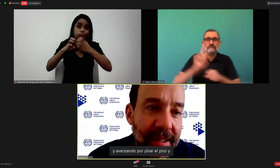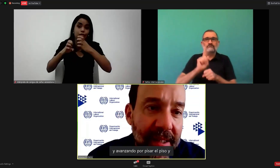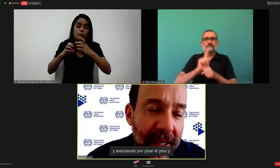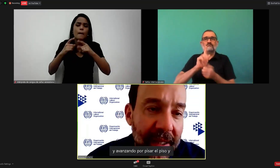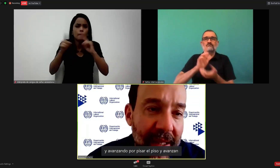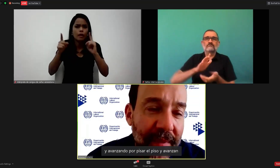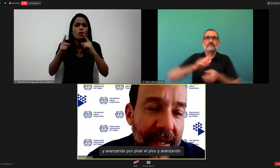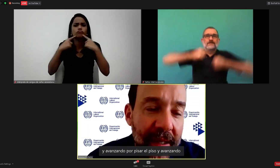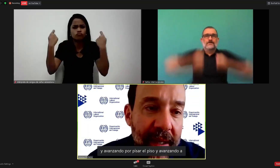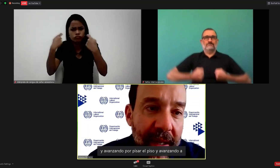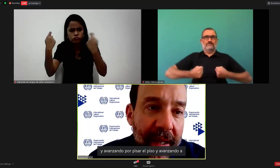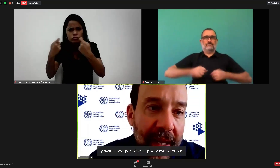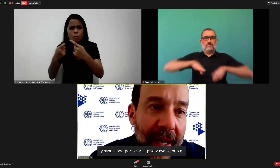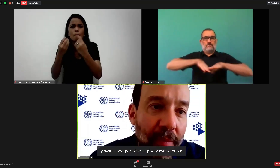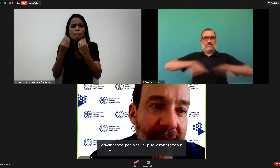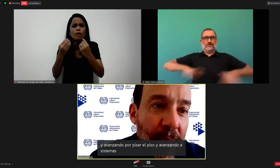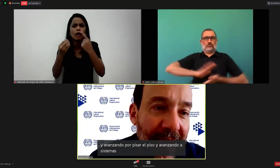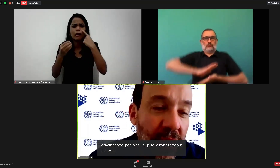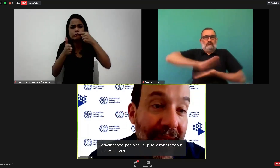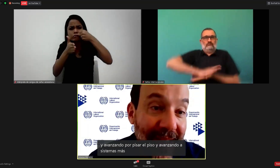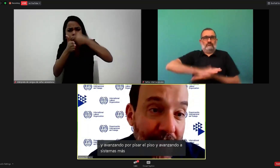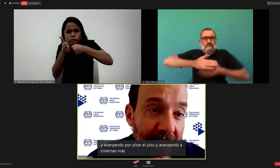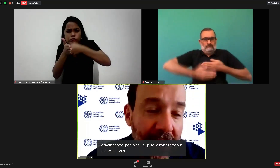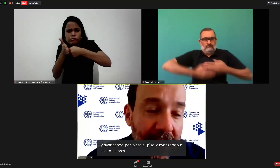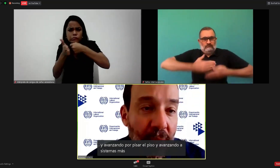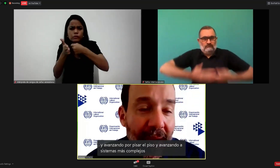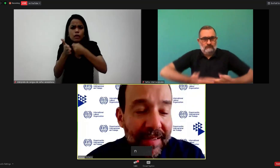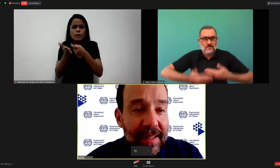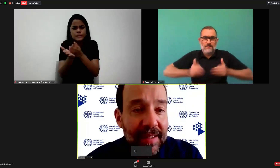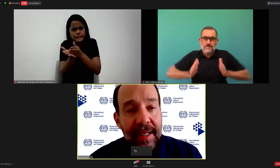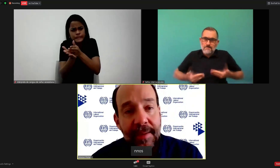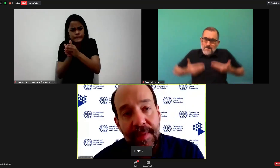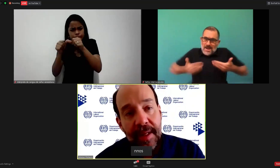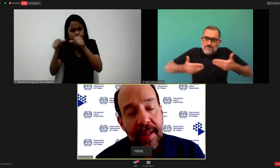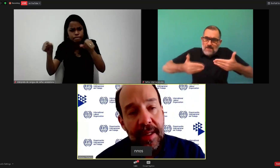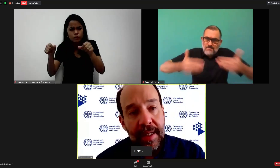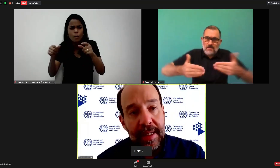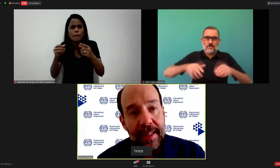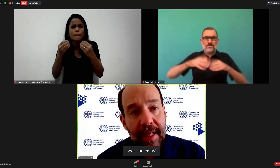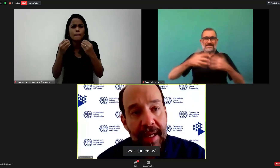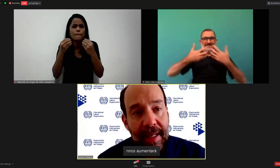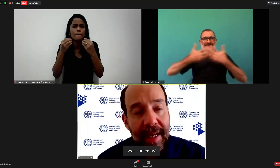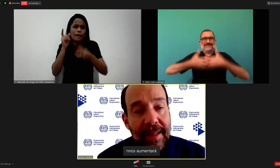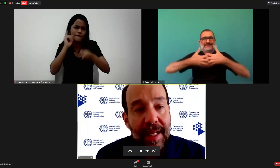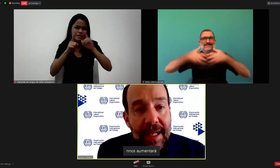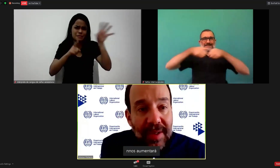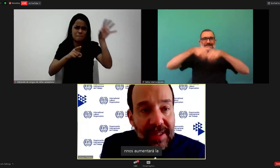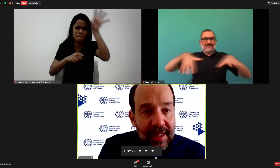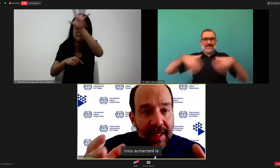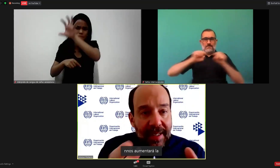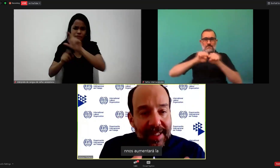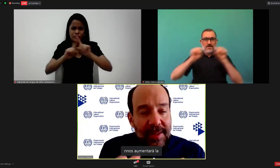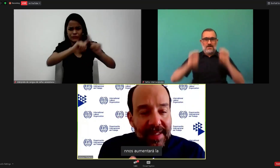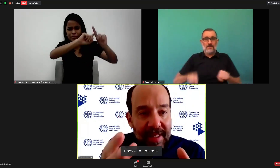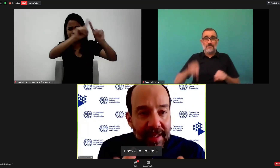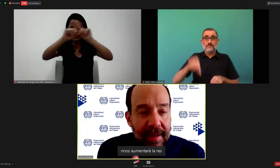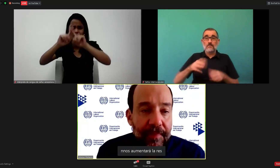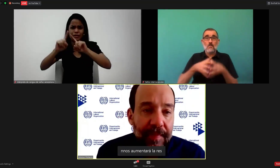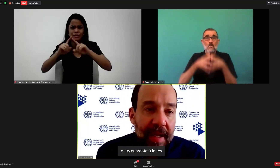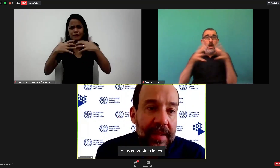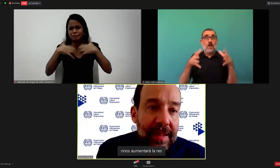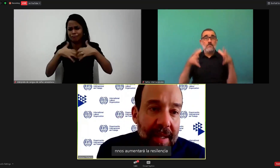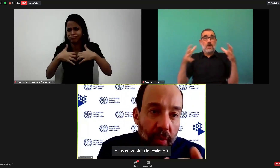de resiliencia y también una recuperación más rápida, ¿no? O sea, los países que han tenido esta